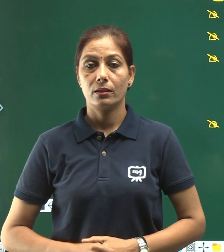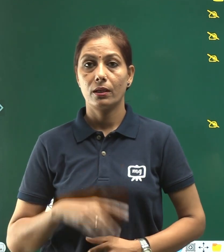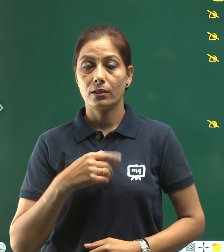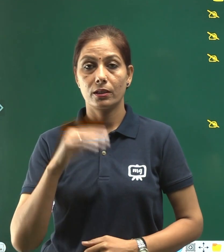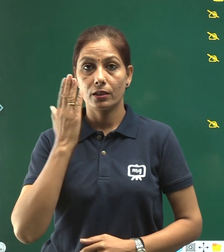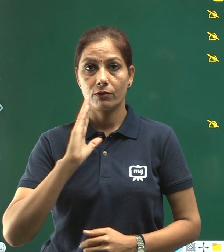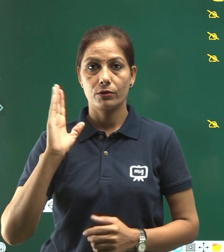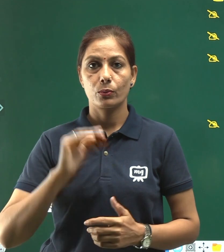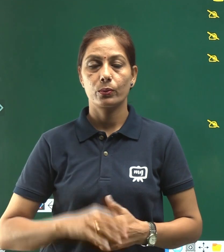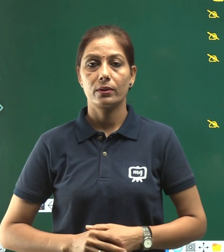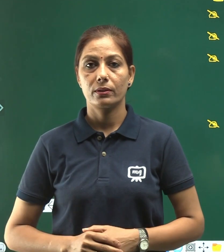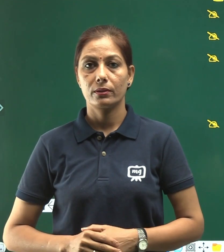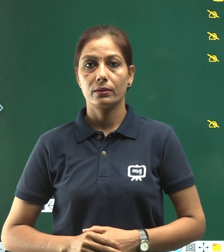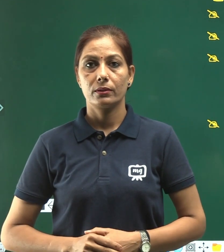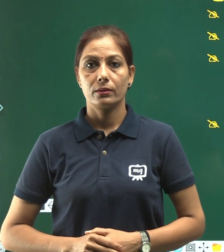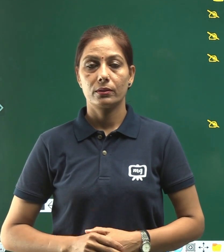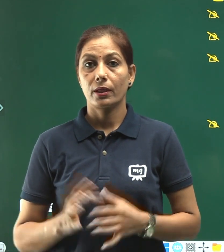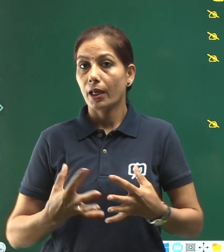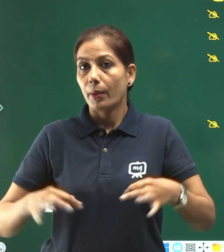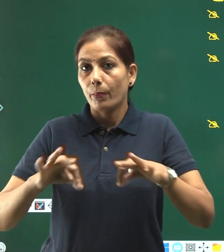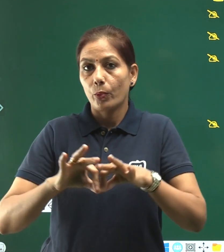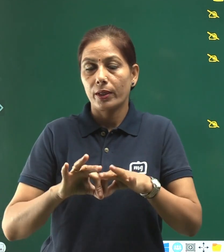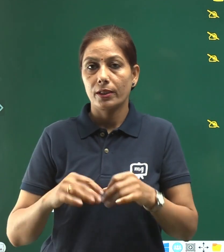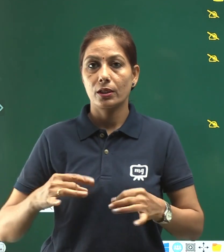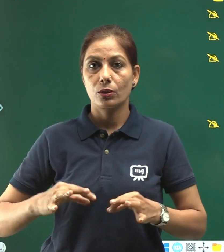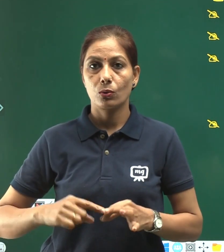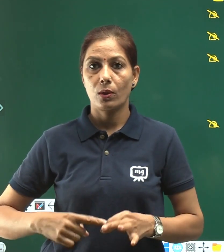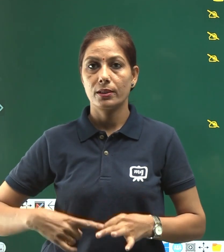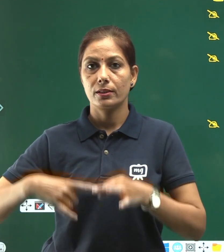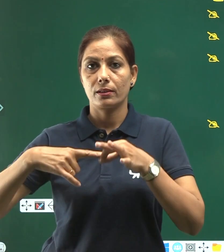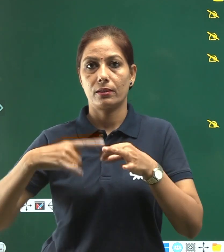इनकी कविताओं की प्रमुख विशेषता है।